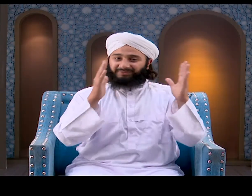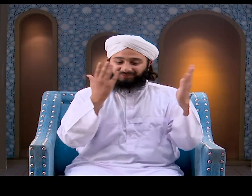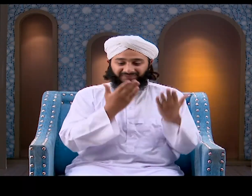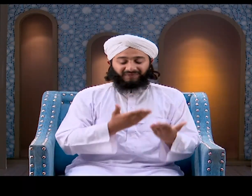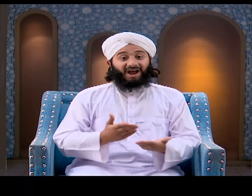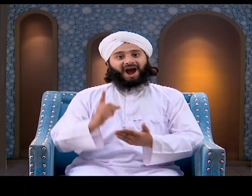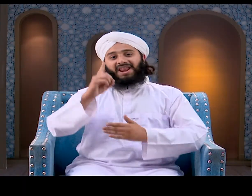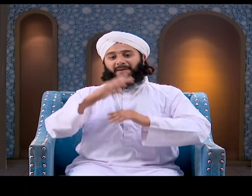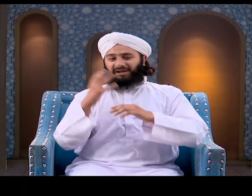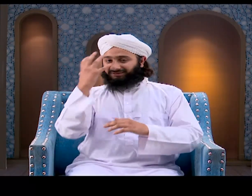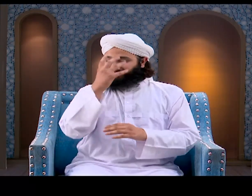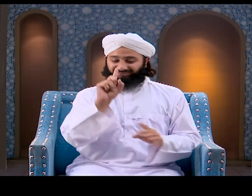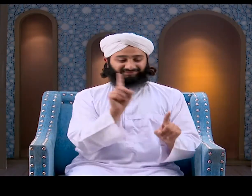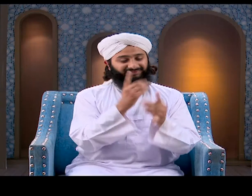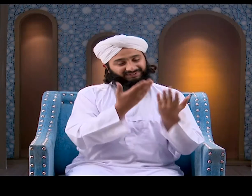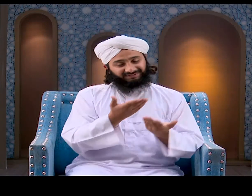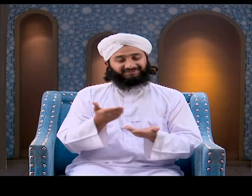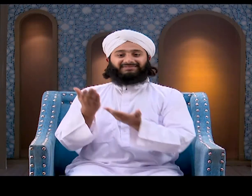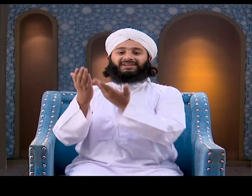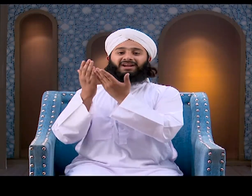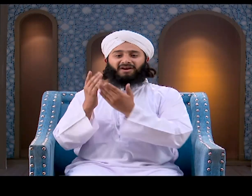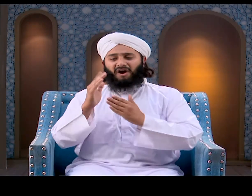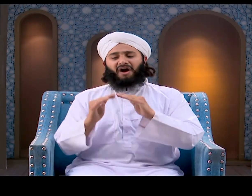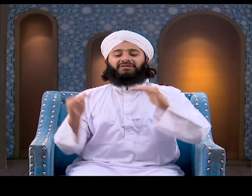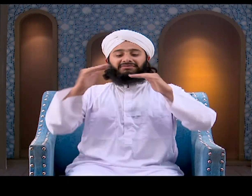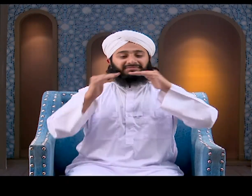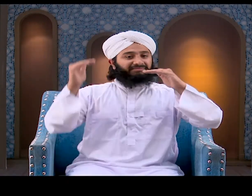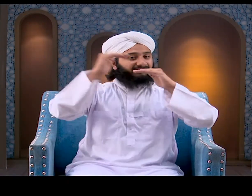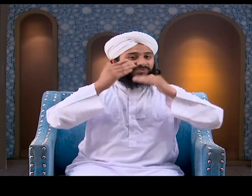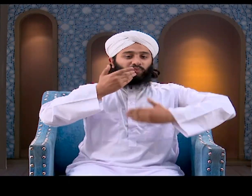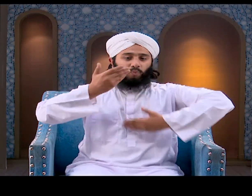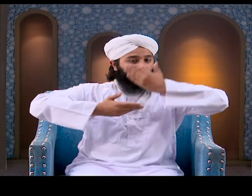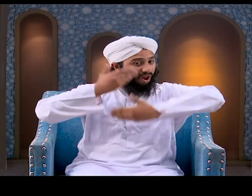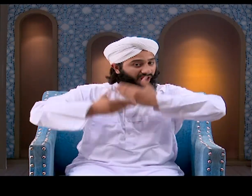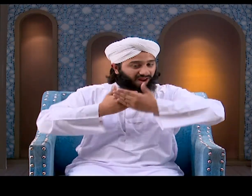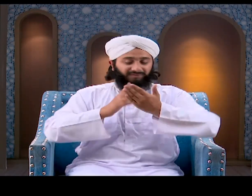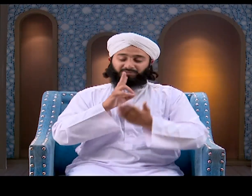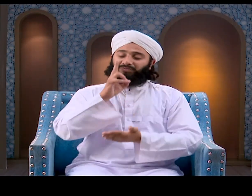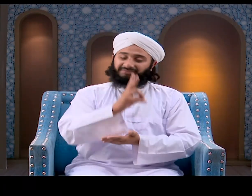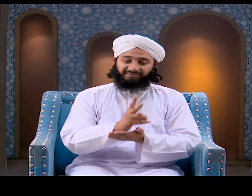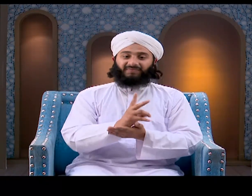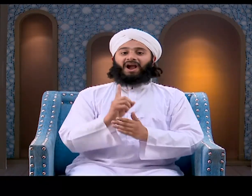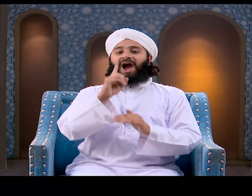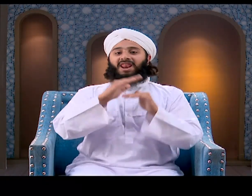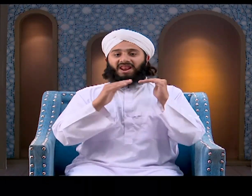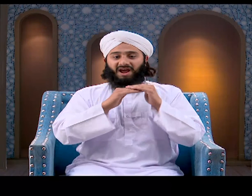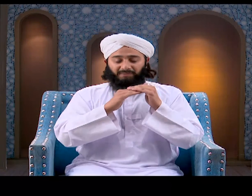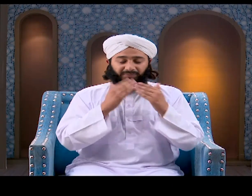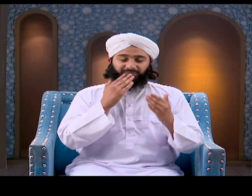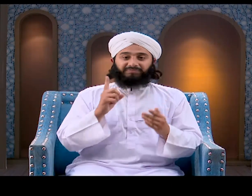کہ تیرا رب تجھ سے ناراض نہیں ہے۔ ہر آسمان کے فرشتے یوں ہی کہتے رہتے ہیں یہاں تک کہ وہ روح اللہ پاک کی بارگاہ میں